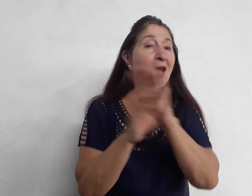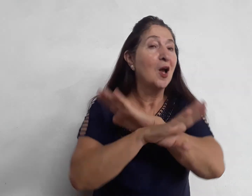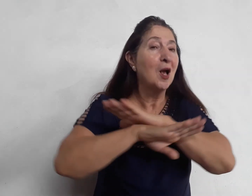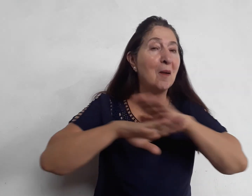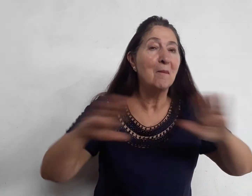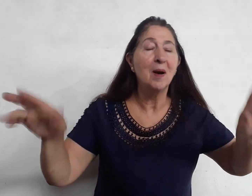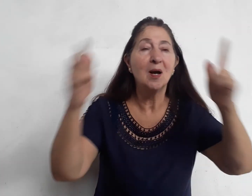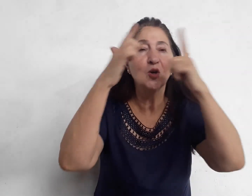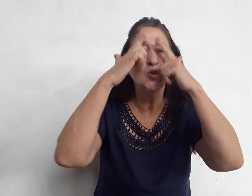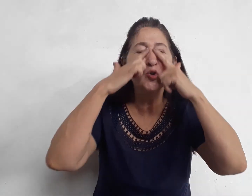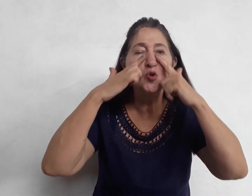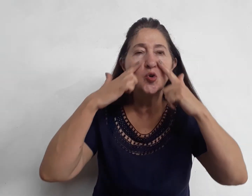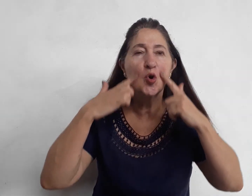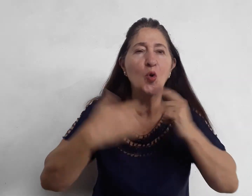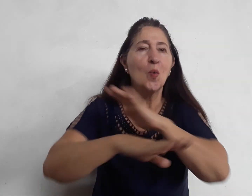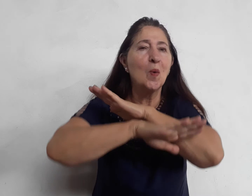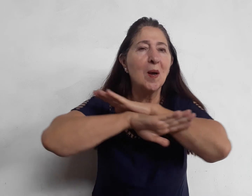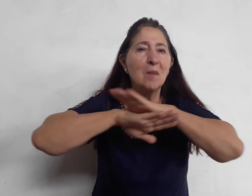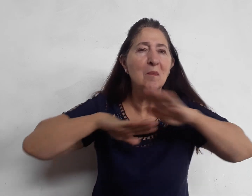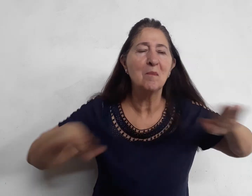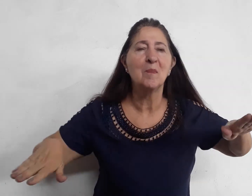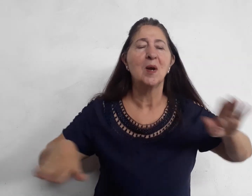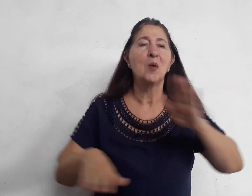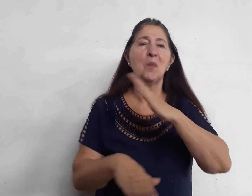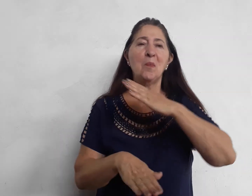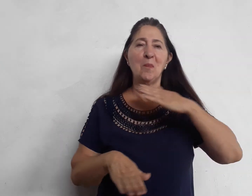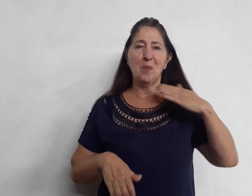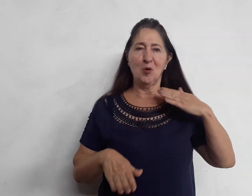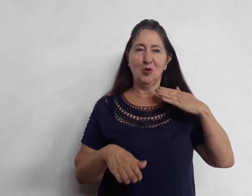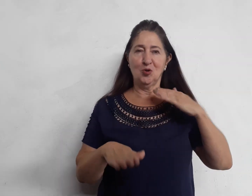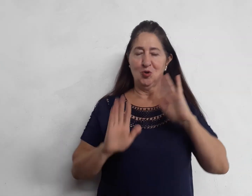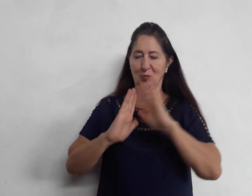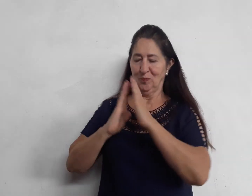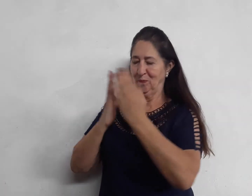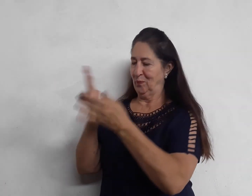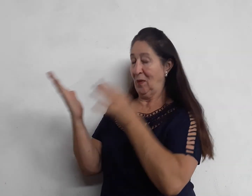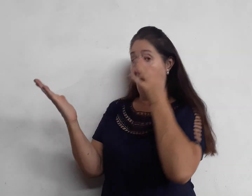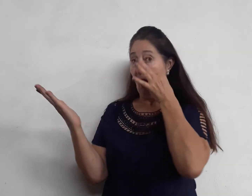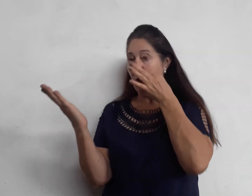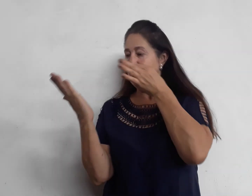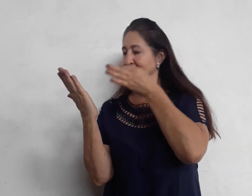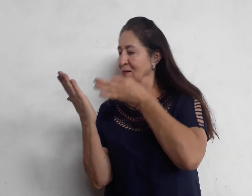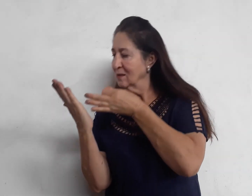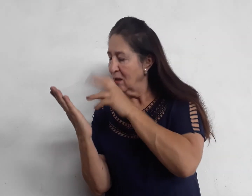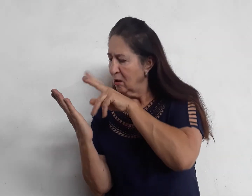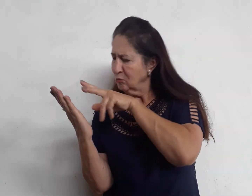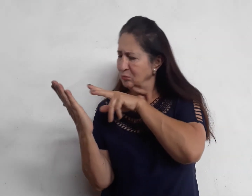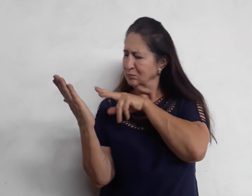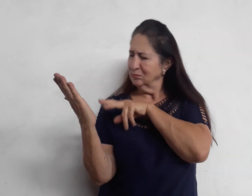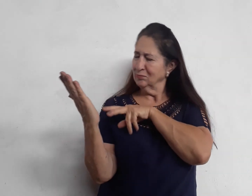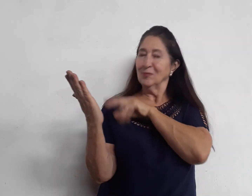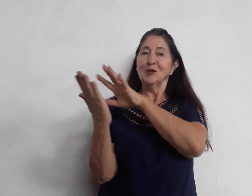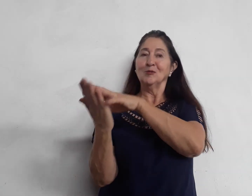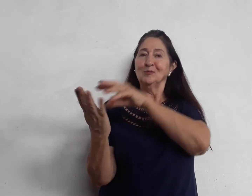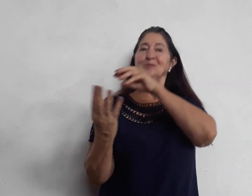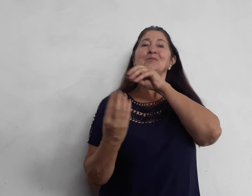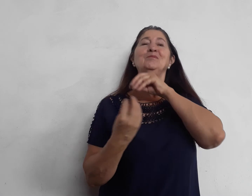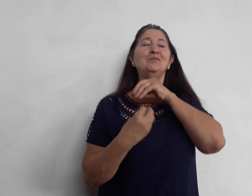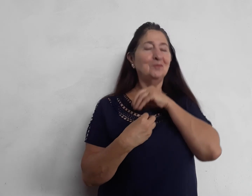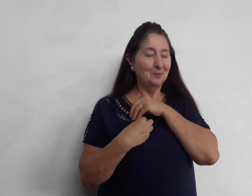morte. Então a leitura atenta da palavra, que pode manter a nossa esperança, ainda que vivamos